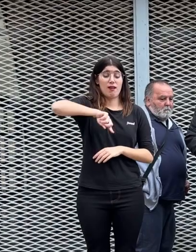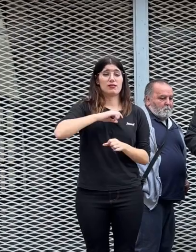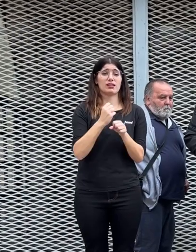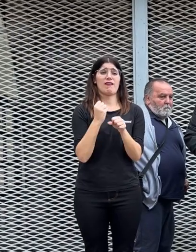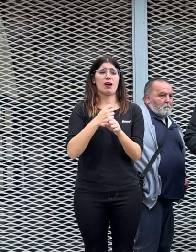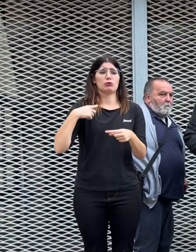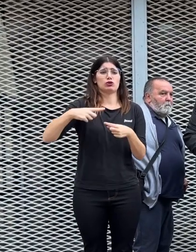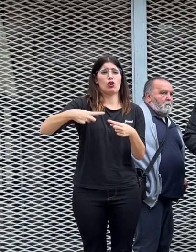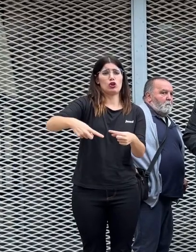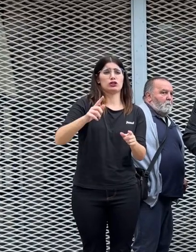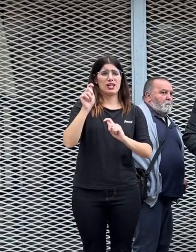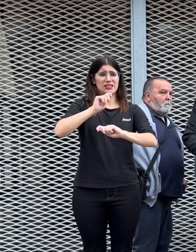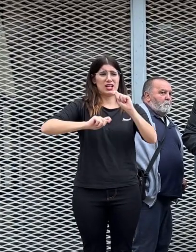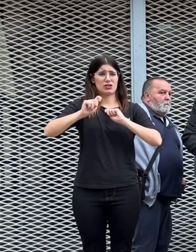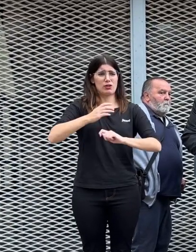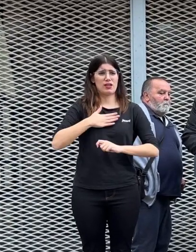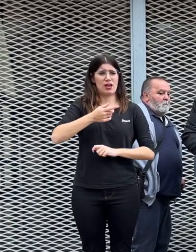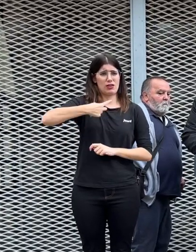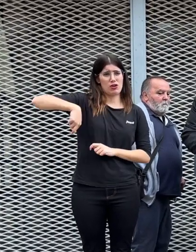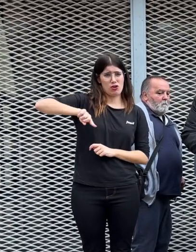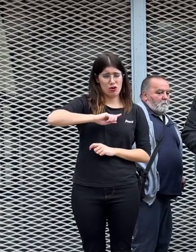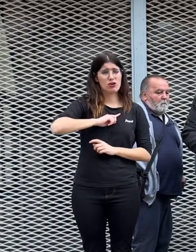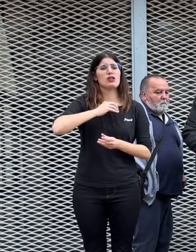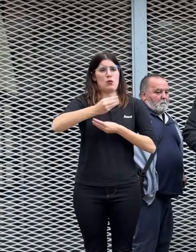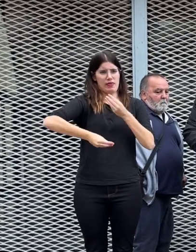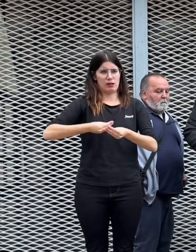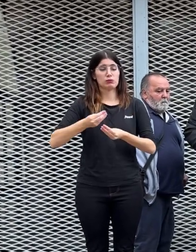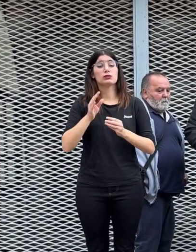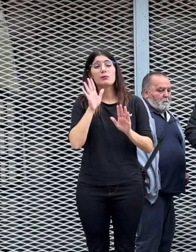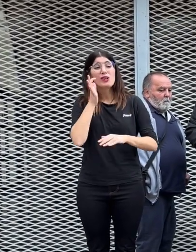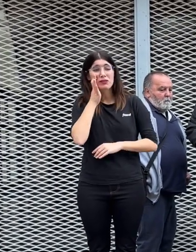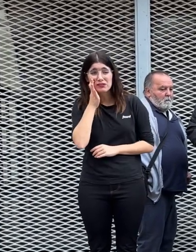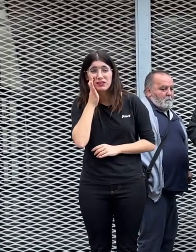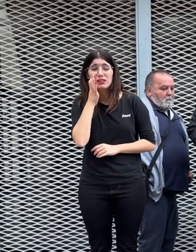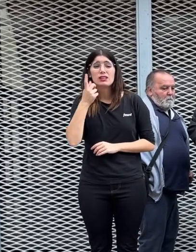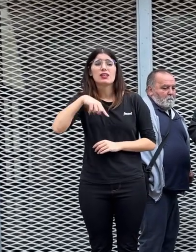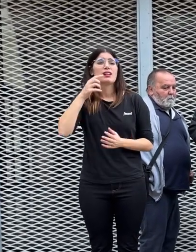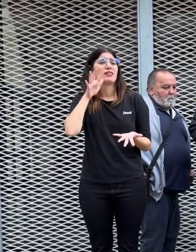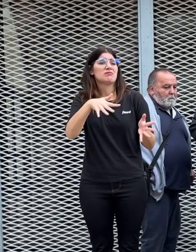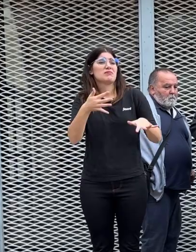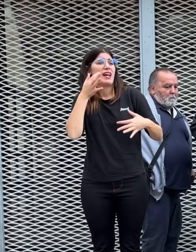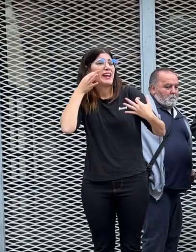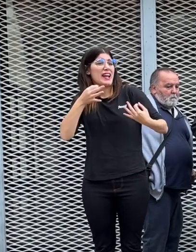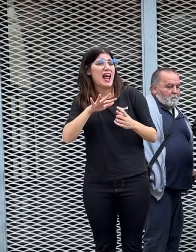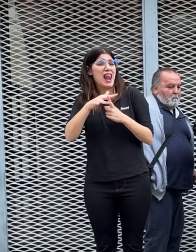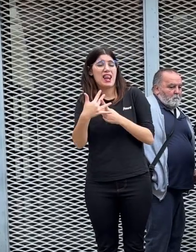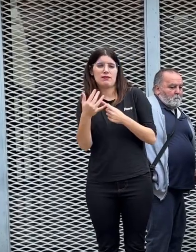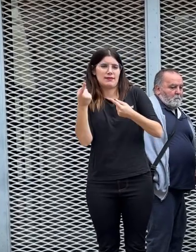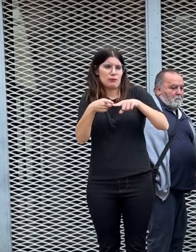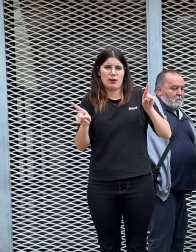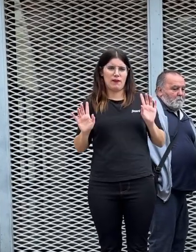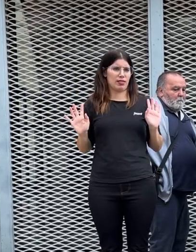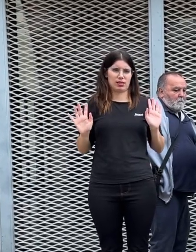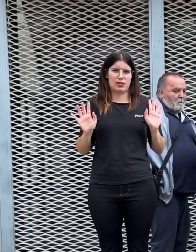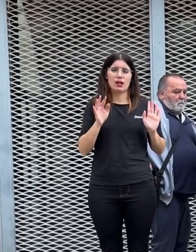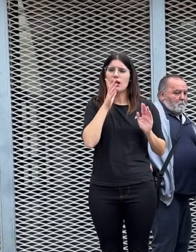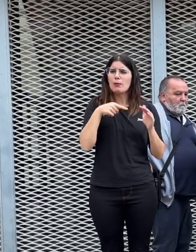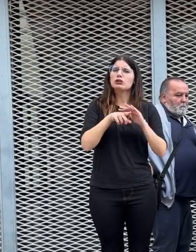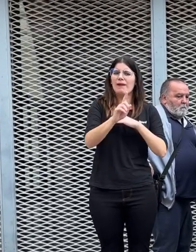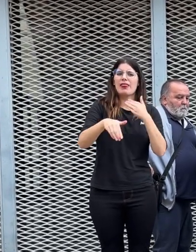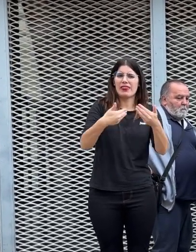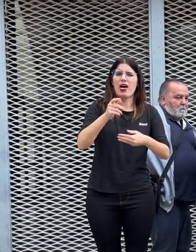dia des de l'associació com Ateneu Maestrat. No obstant, la realitat és una altra. Tot i que hem